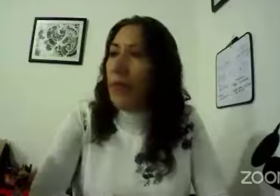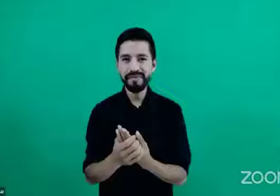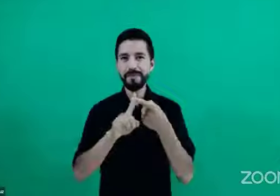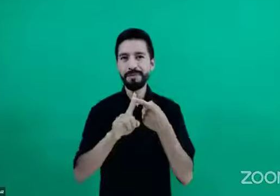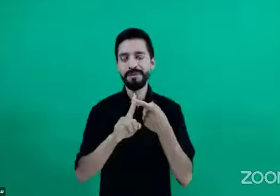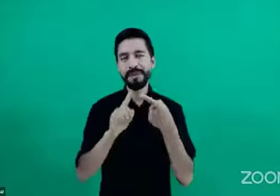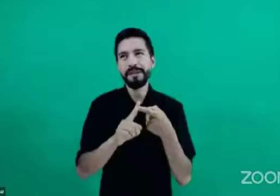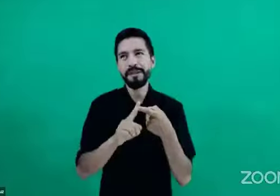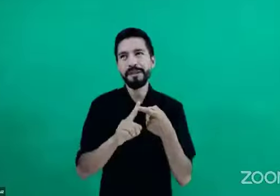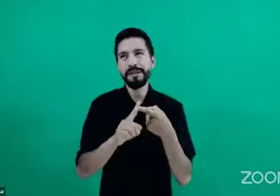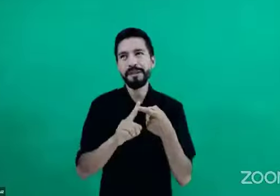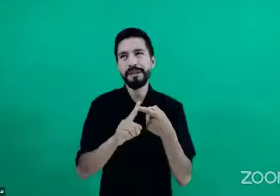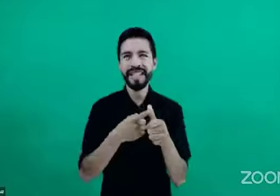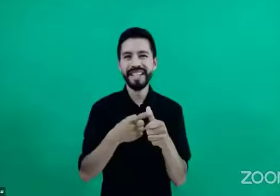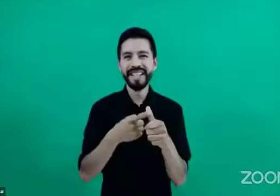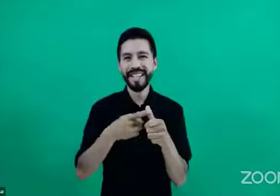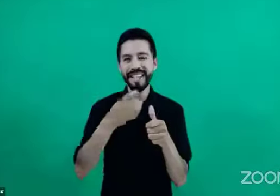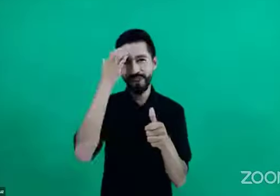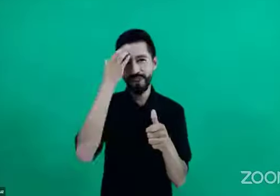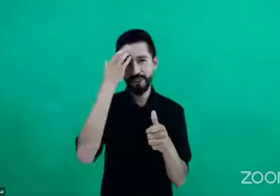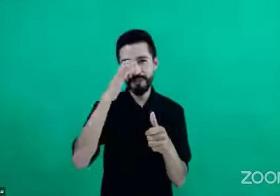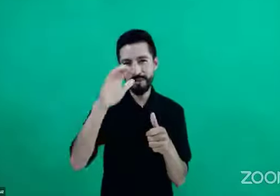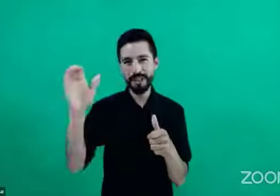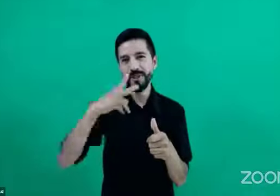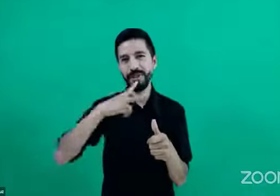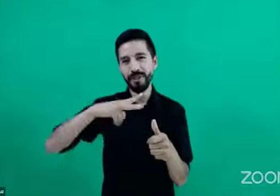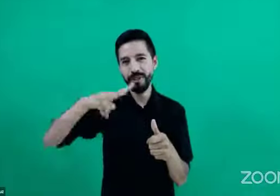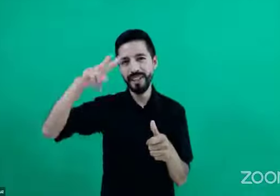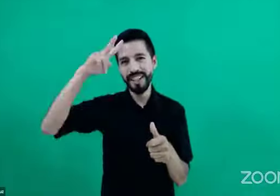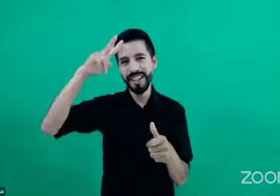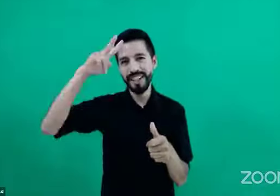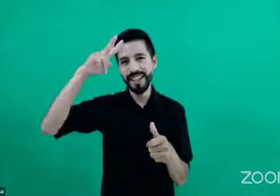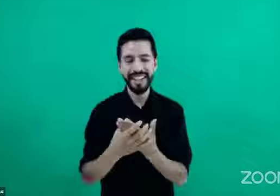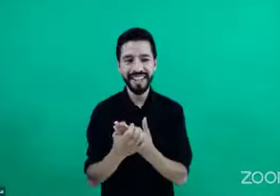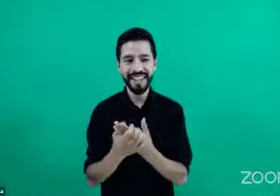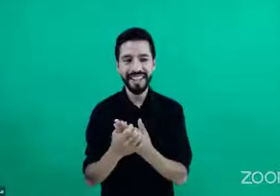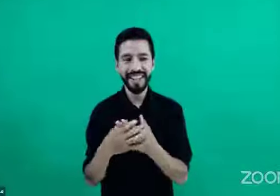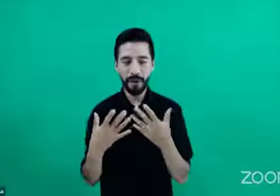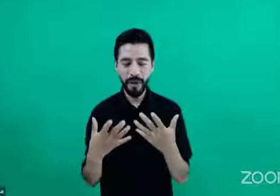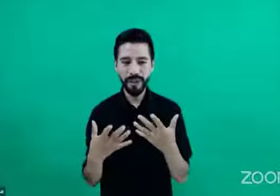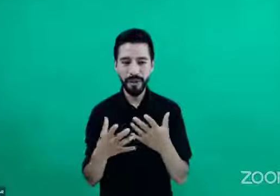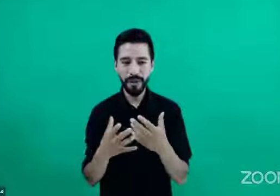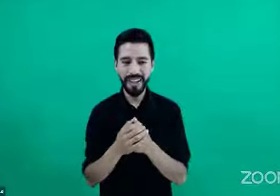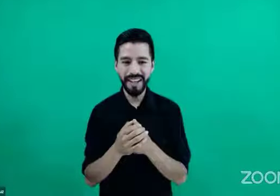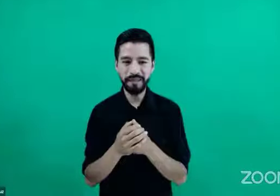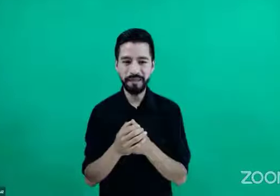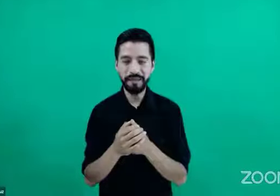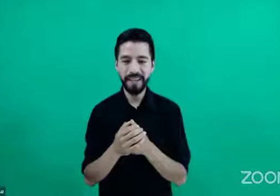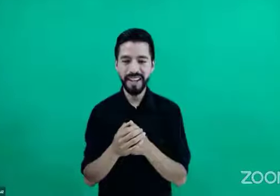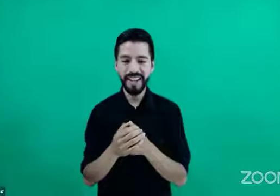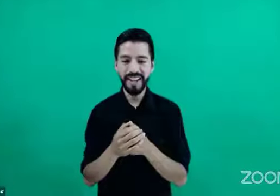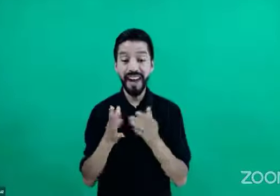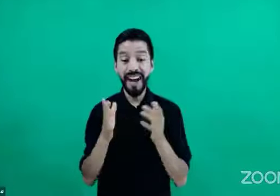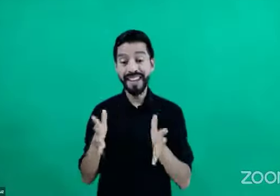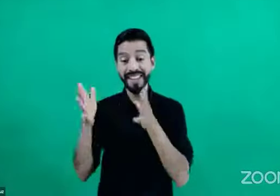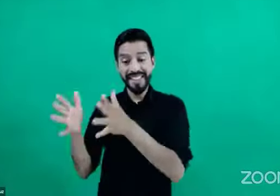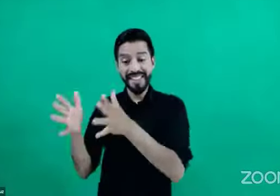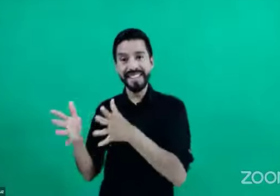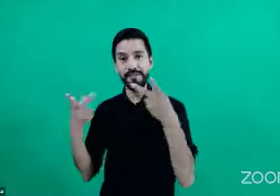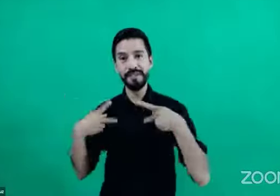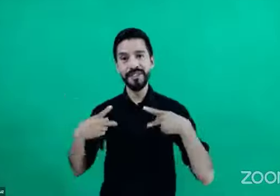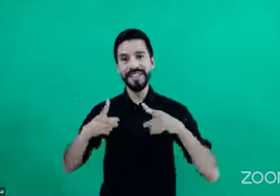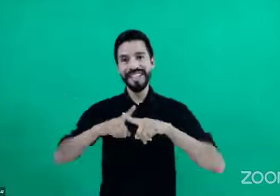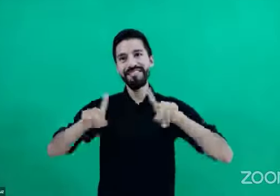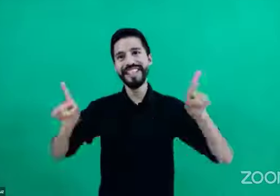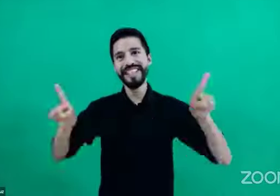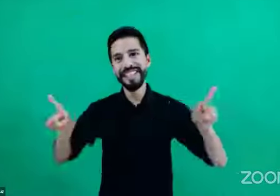Creo que el principal problema es el desconocimiento o la ignorancia en cuanto a que